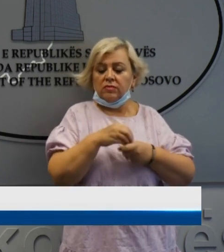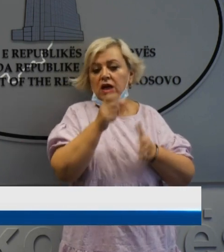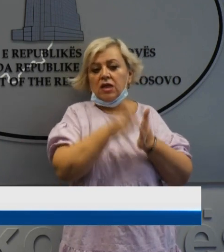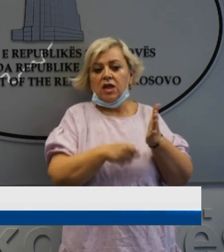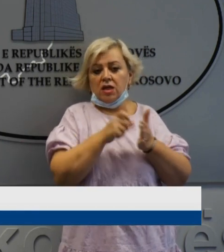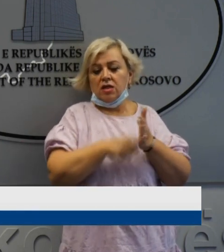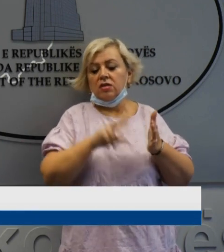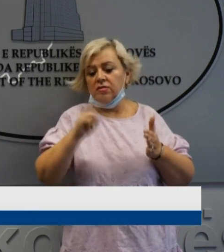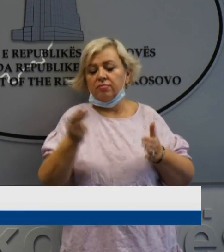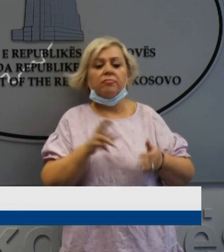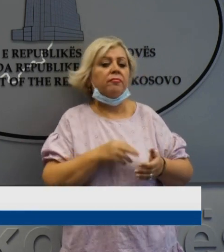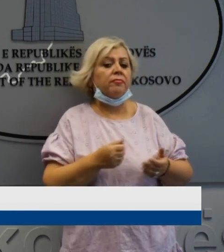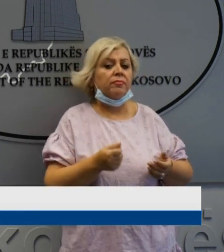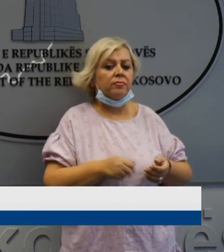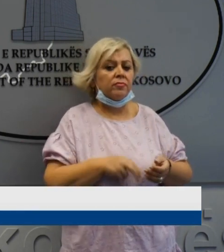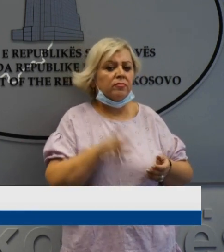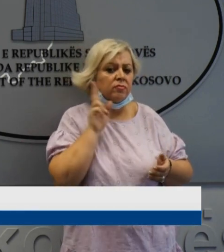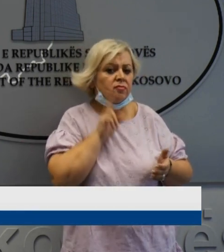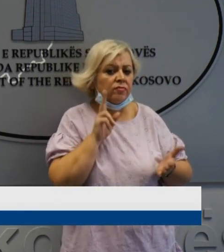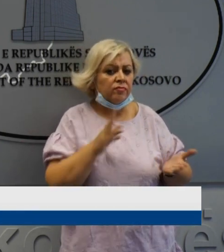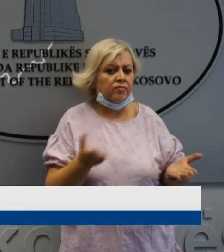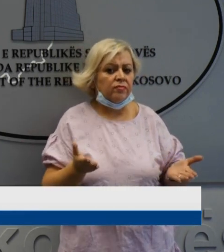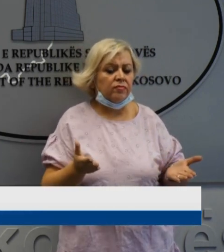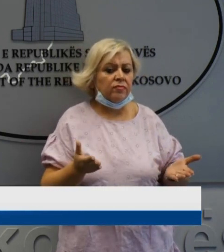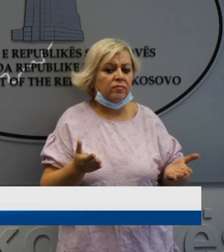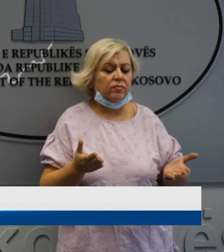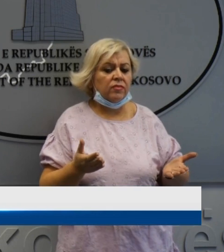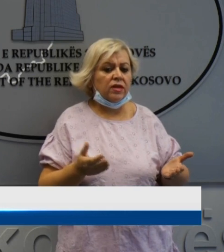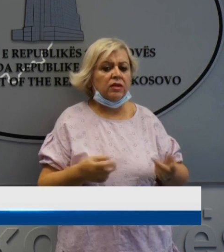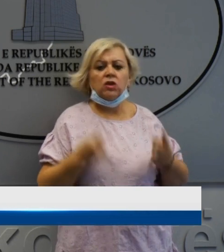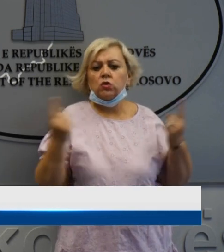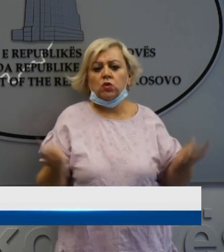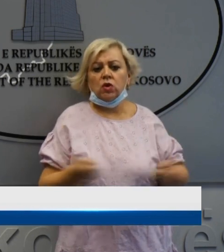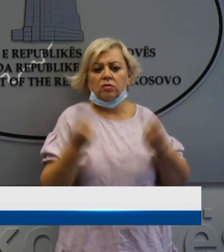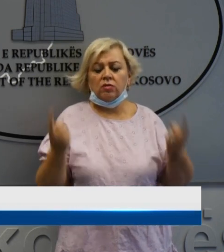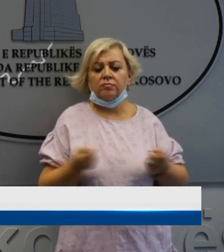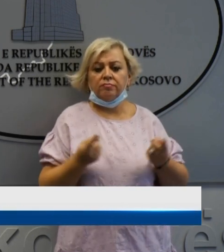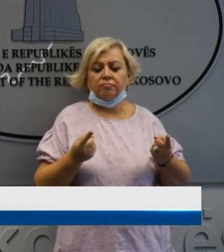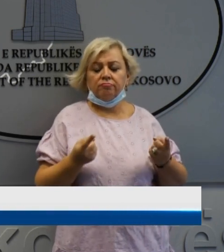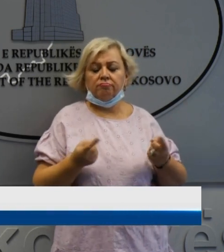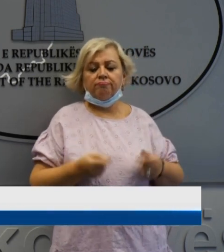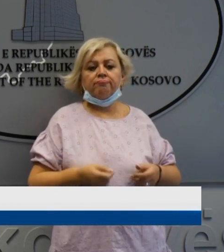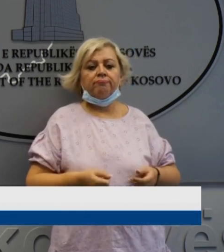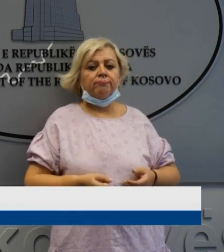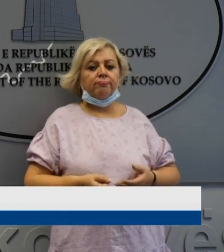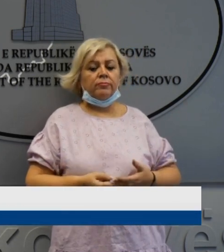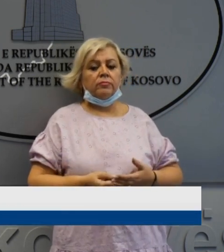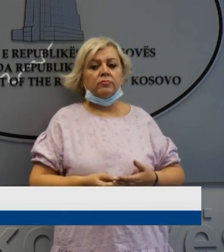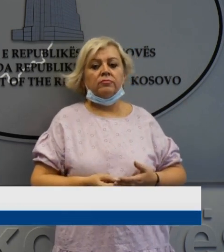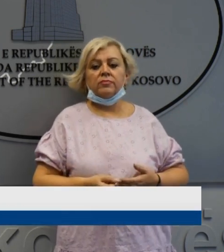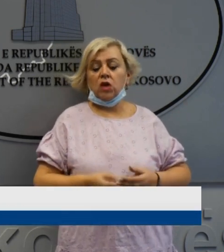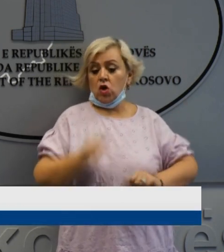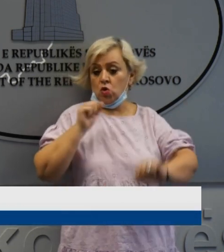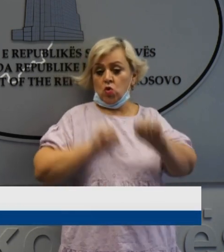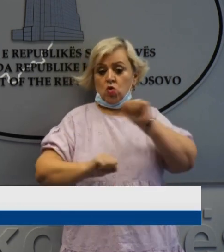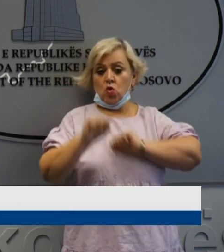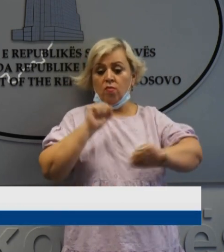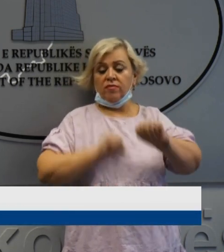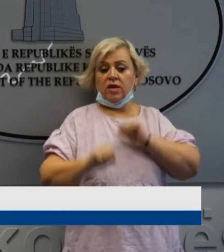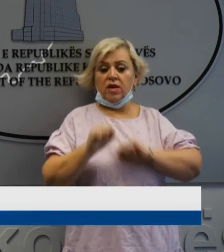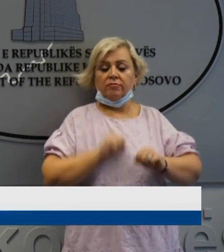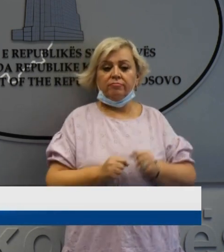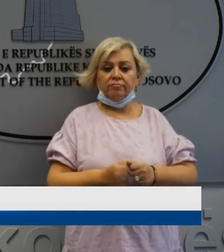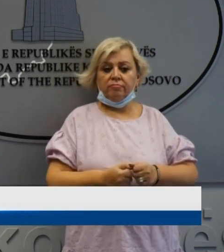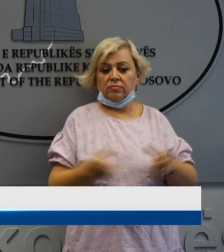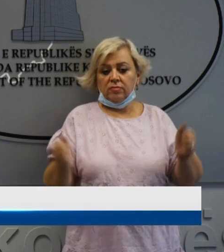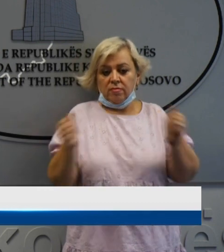antarë të tjerë pavarësisht të gjitha rrethanave në mënyrë që lufta jonë, fronti jonë të